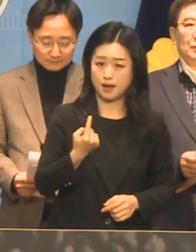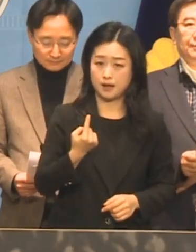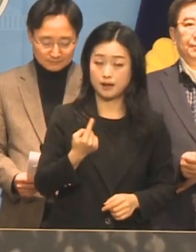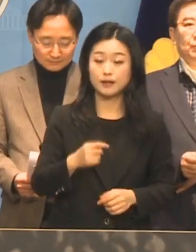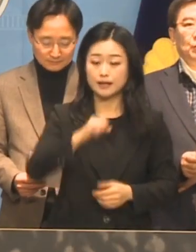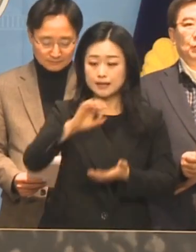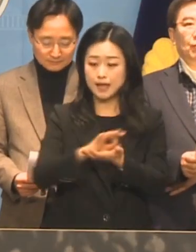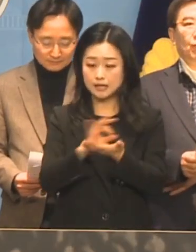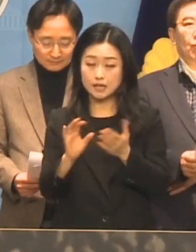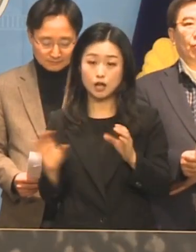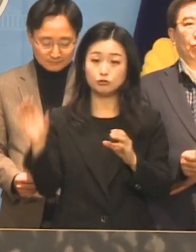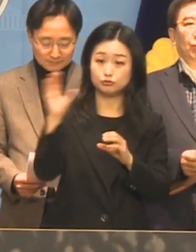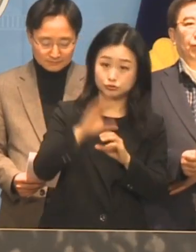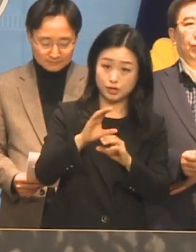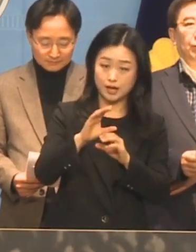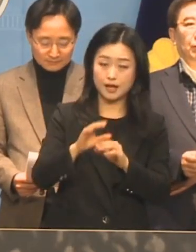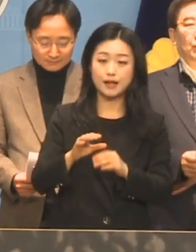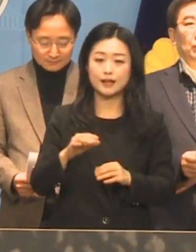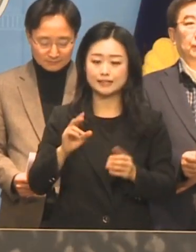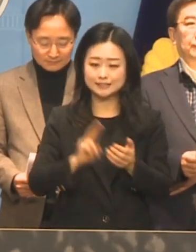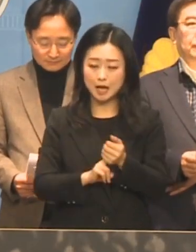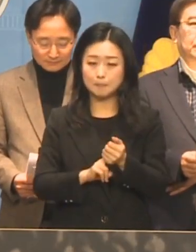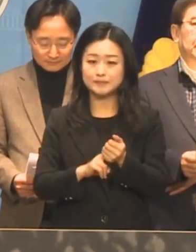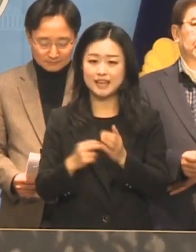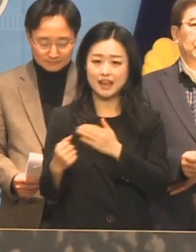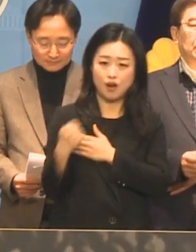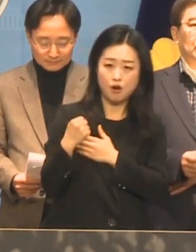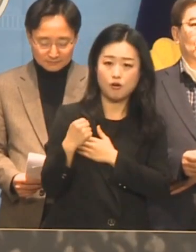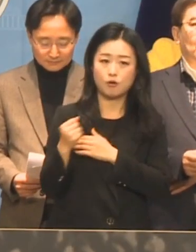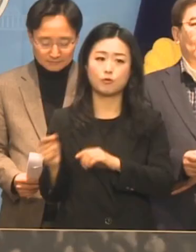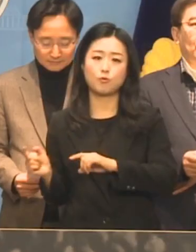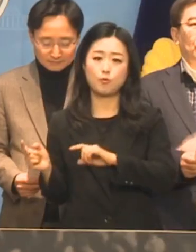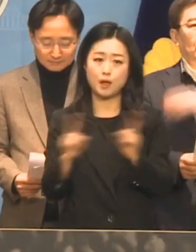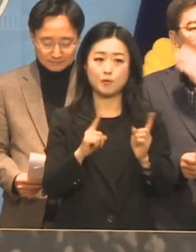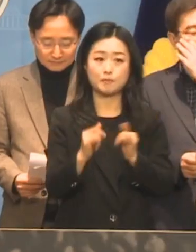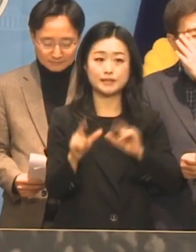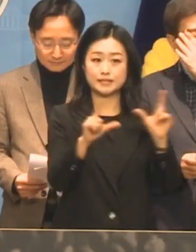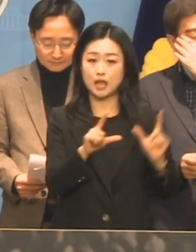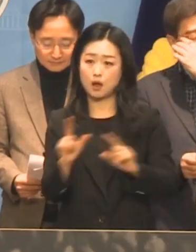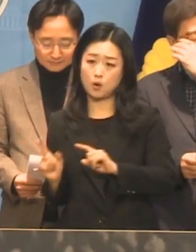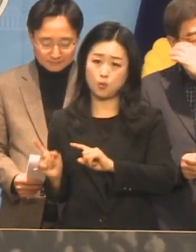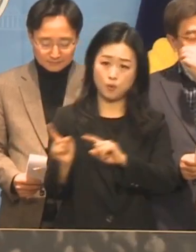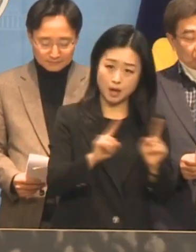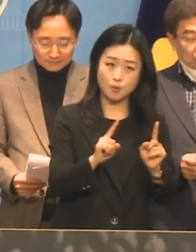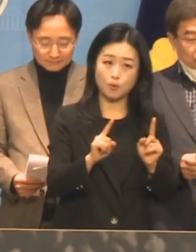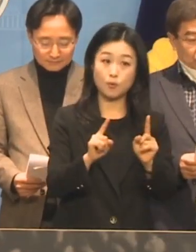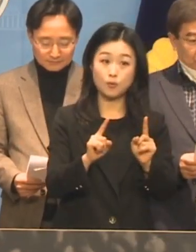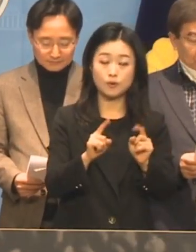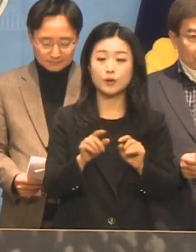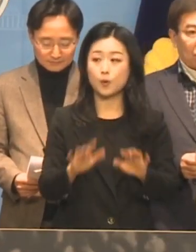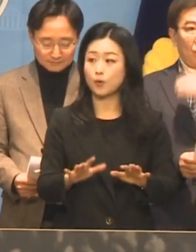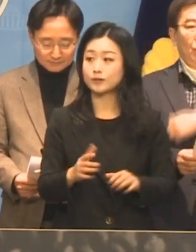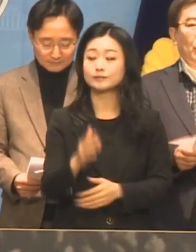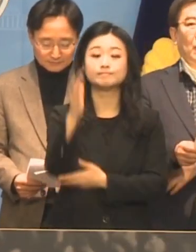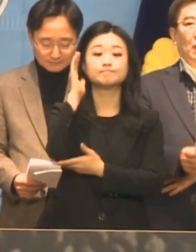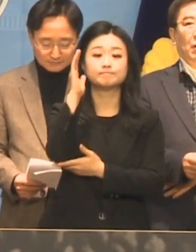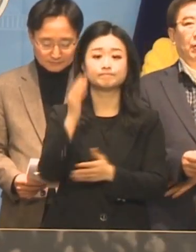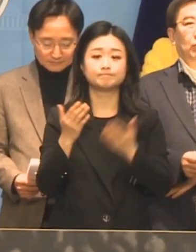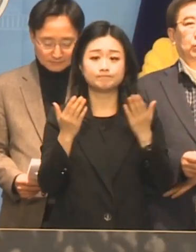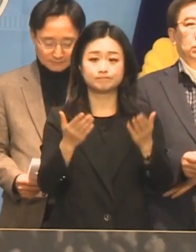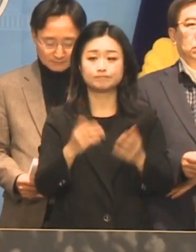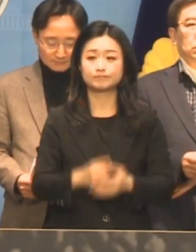추경으로 한국 경제 성장 잠재력과 민생을 회복해야 한다는 절박한 심정으로 이 자리에